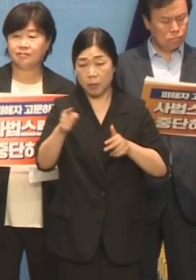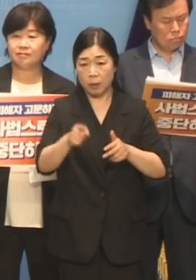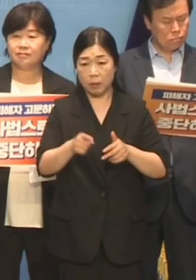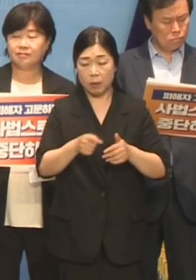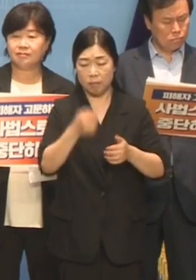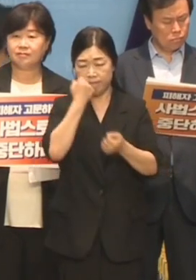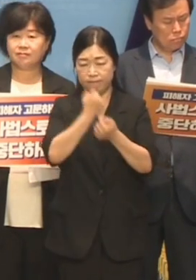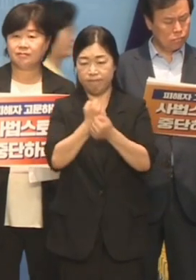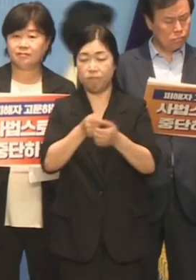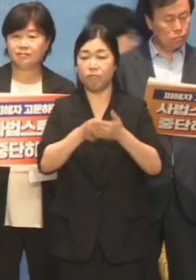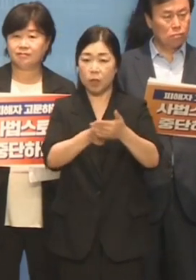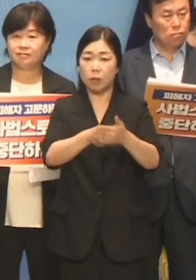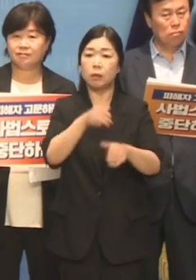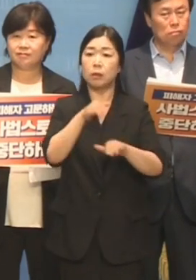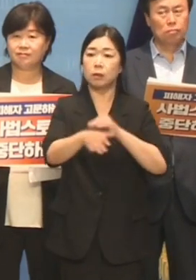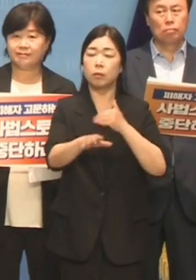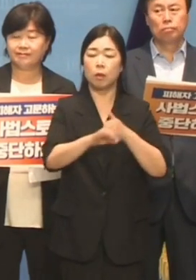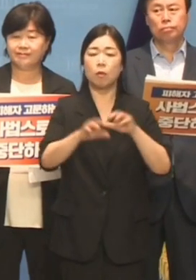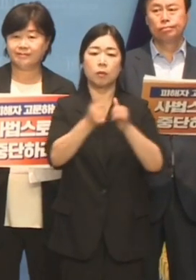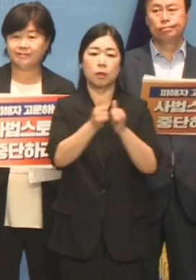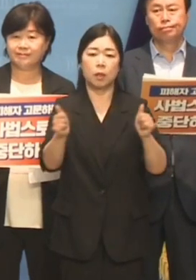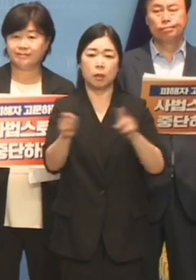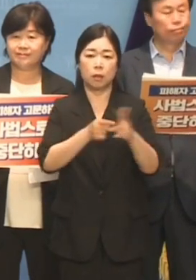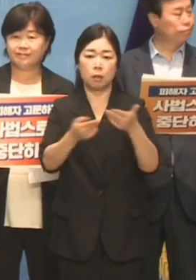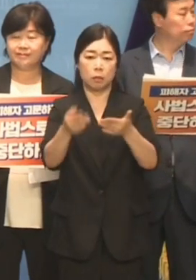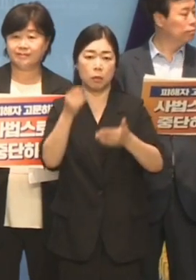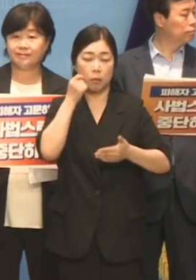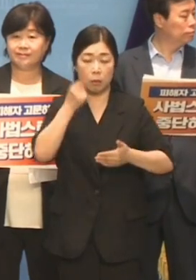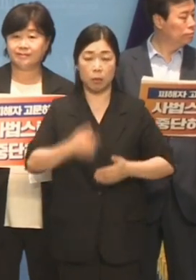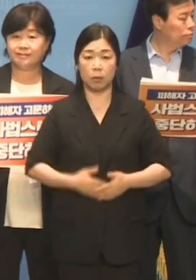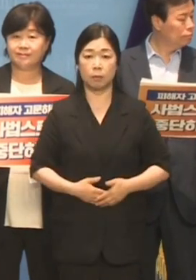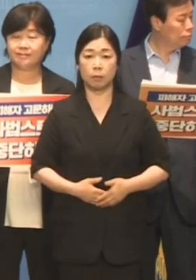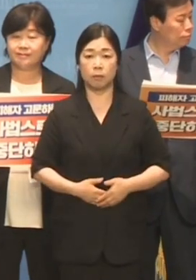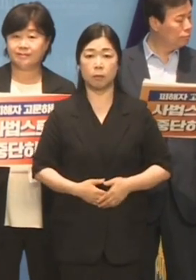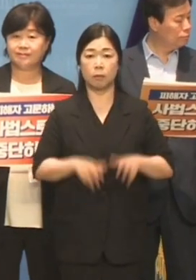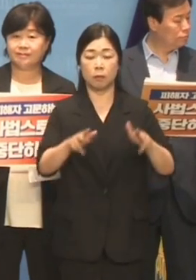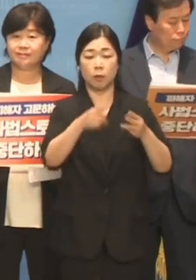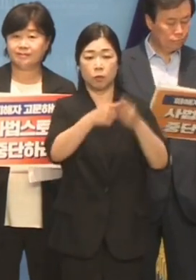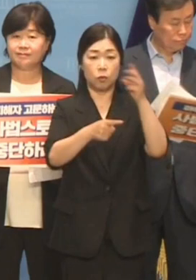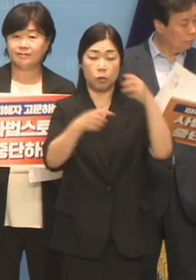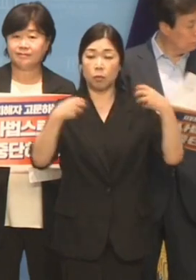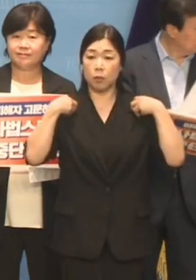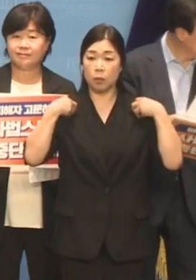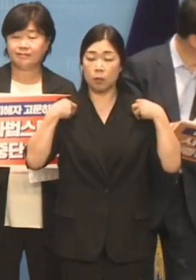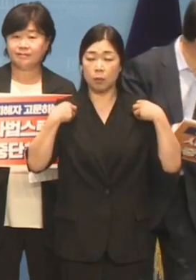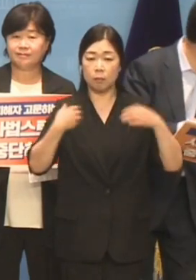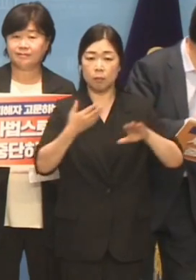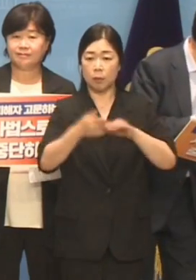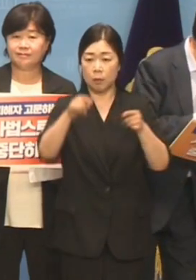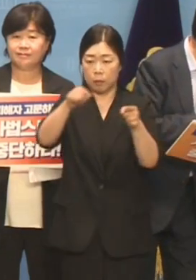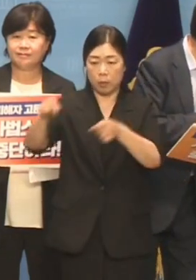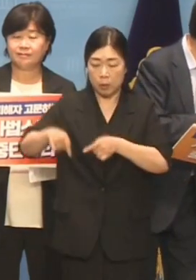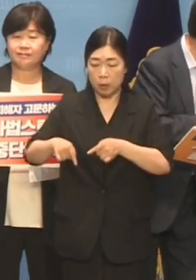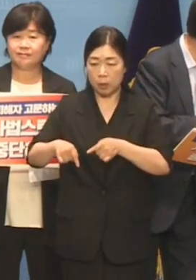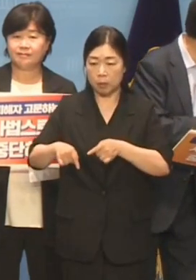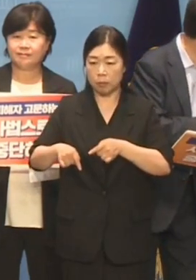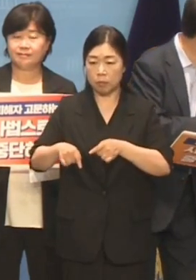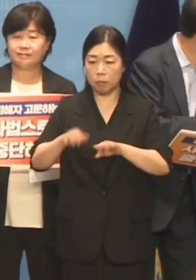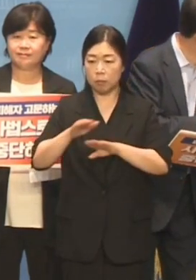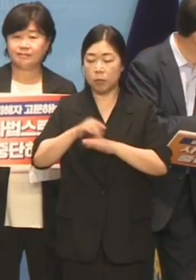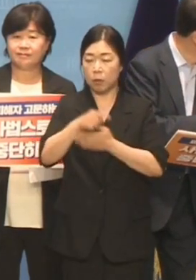주장으로 국민을 설득할 수는 없습니다. 이제 윤석열 정부가 제3자 변제